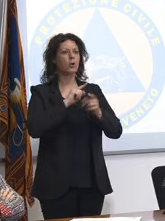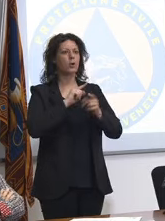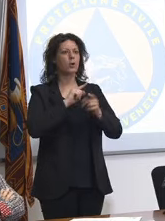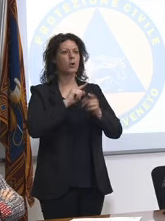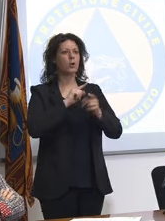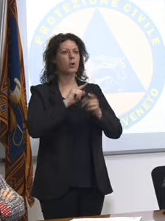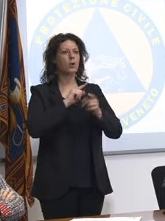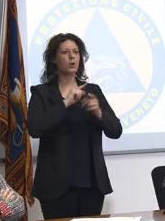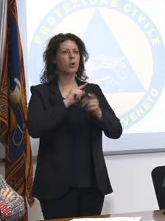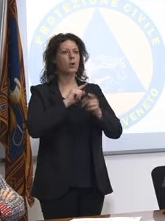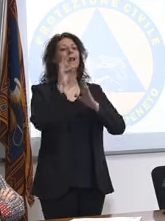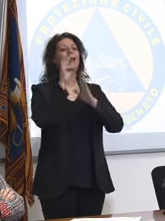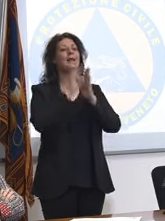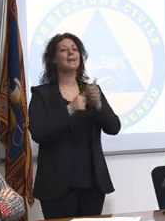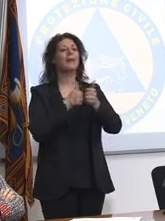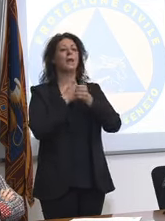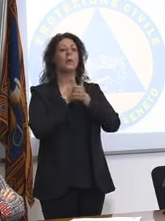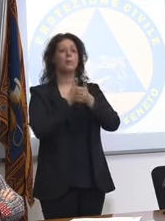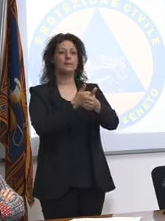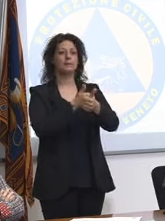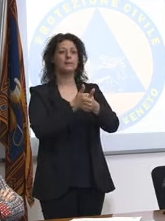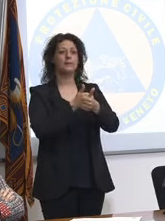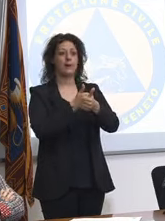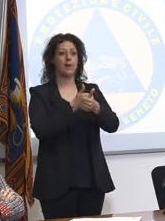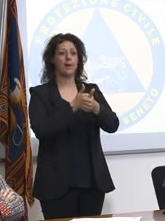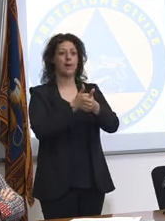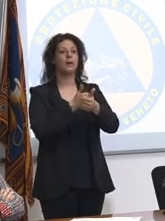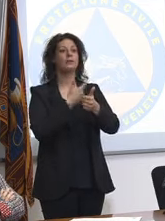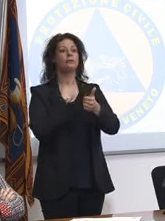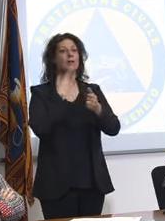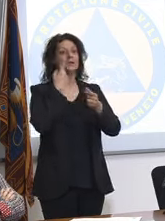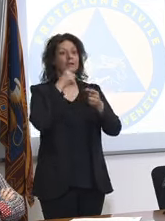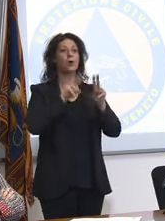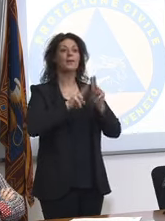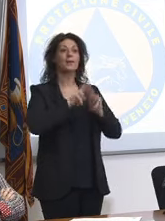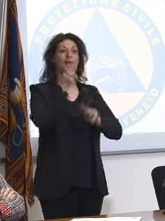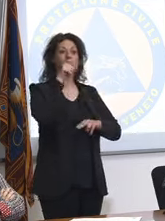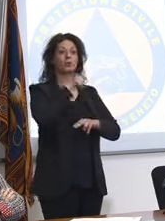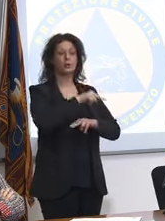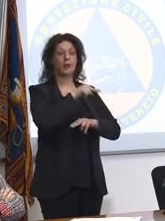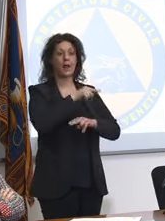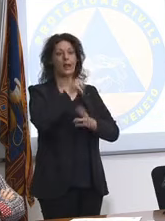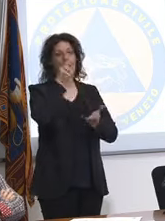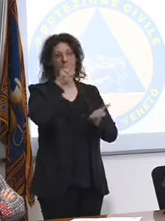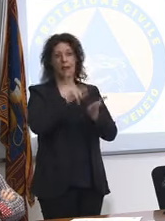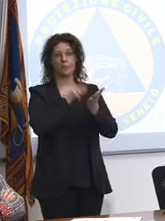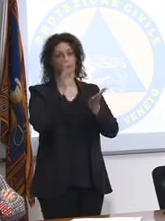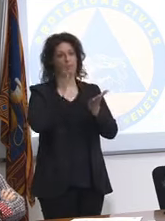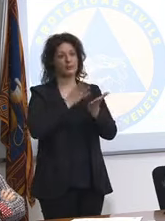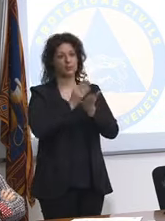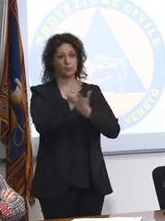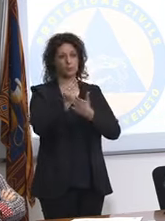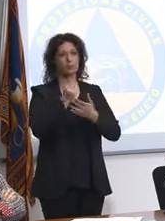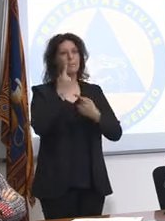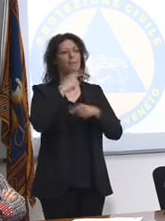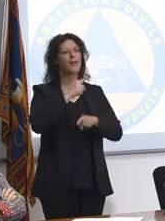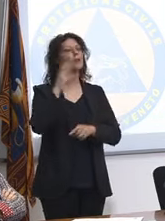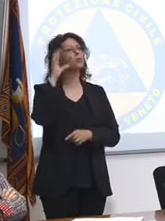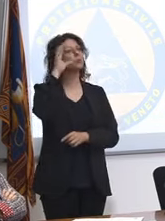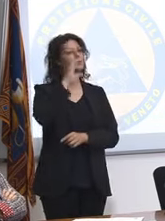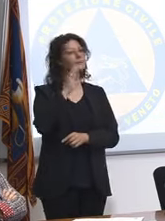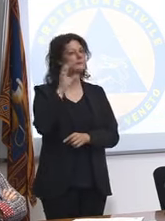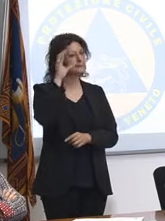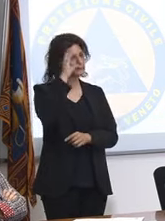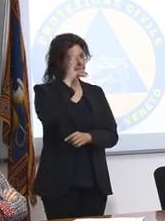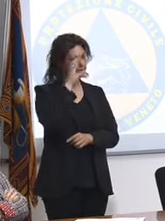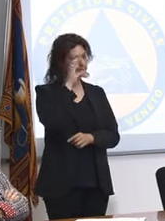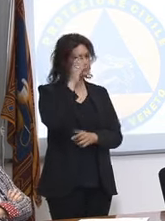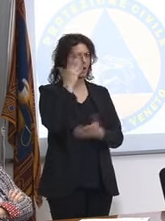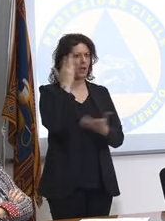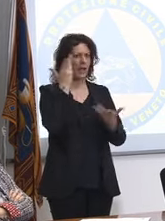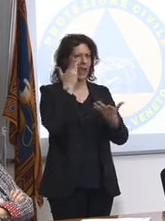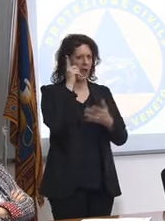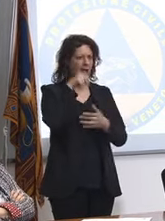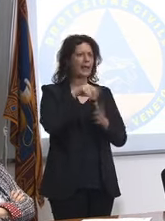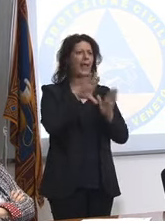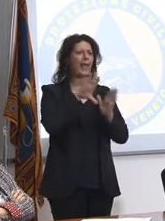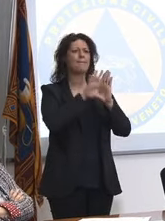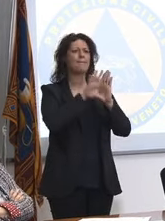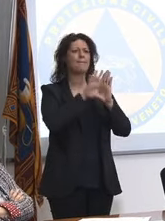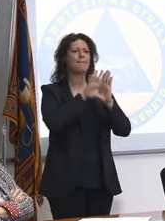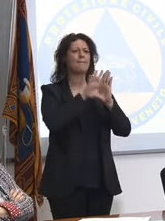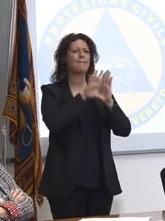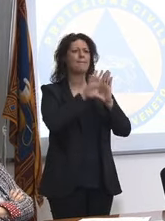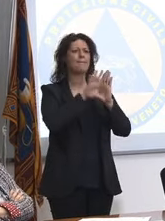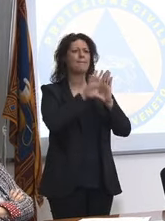guida nazionali approvate da tutti, da comunità come la nostra che fa turismo, se parliamo di turismo, dall'Emilia Romagna, dalla Toscana,